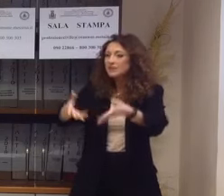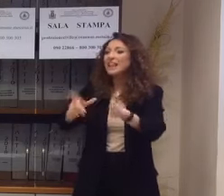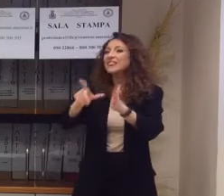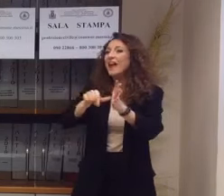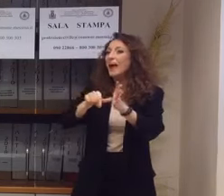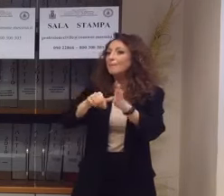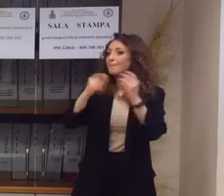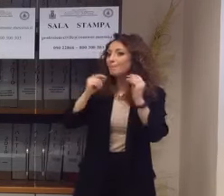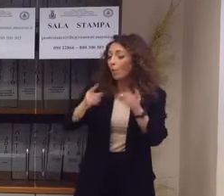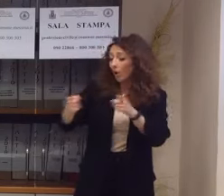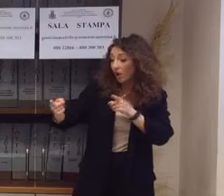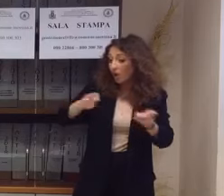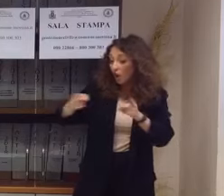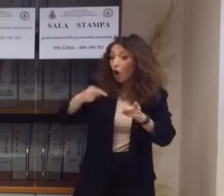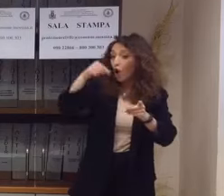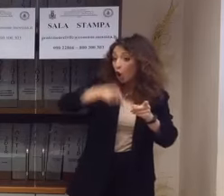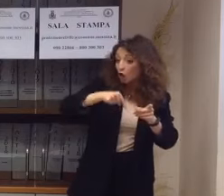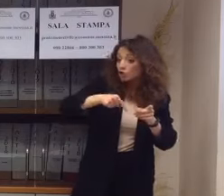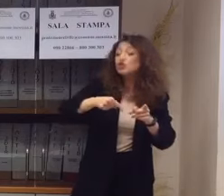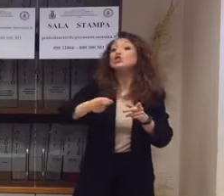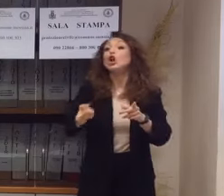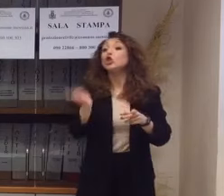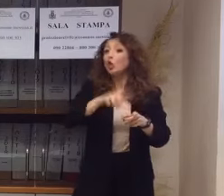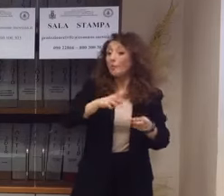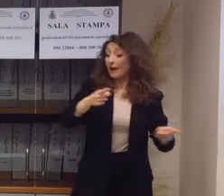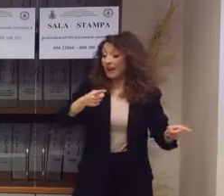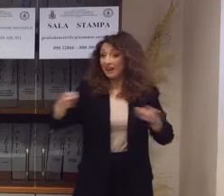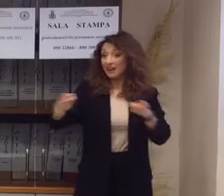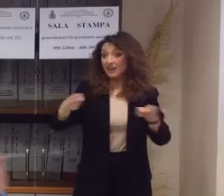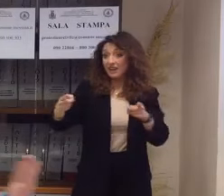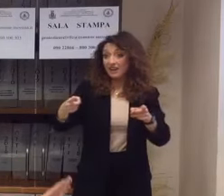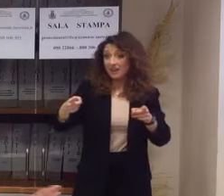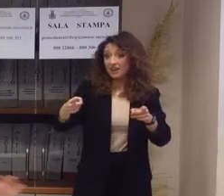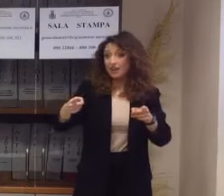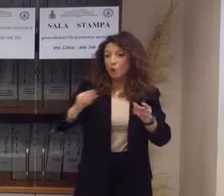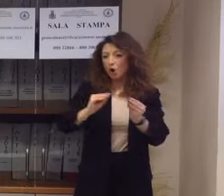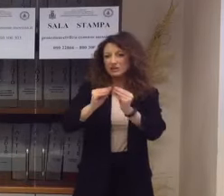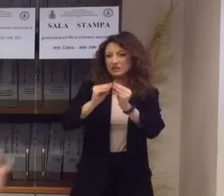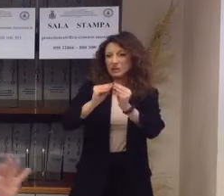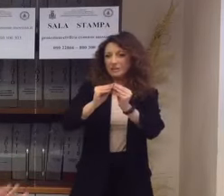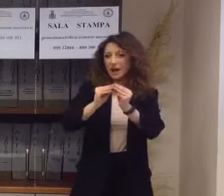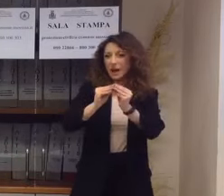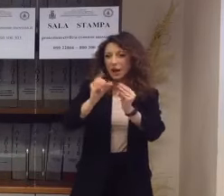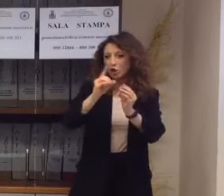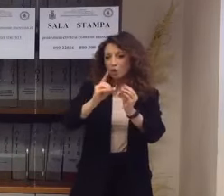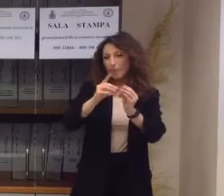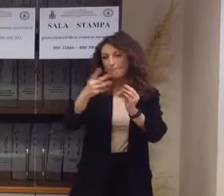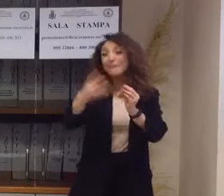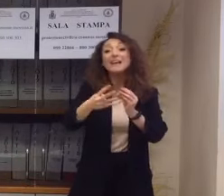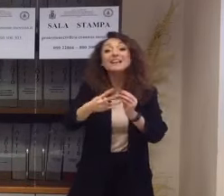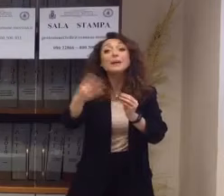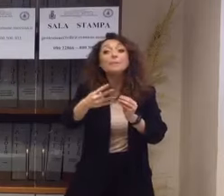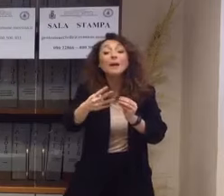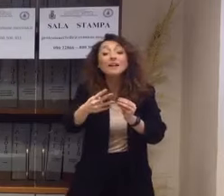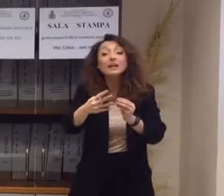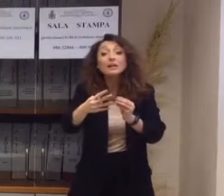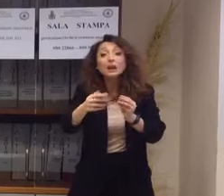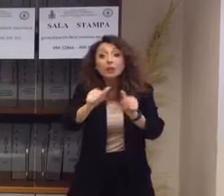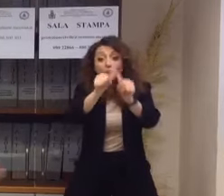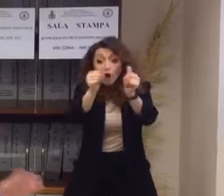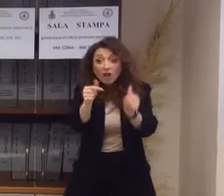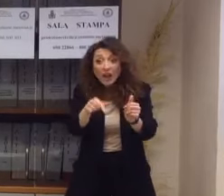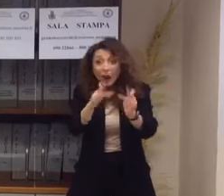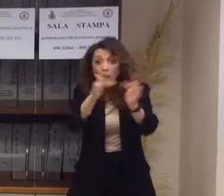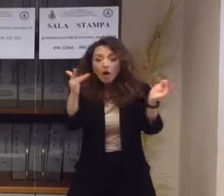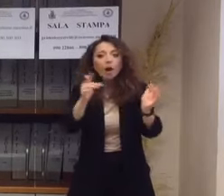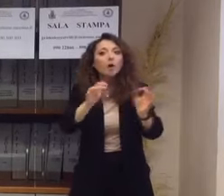rodaggio, sistemazione la domenica e lunedì, martedì basta, martedì per me il modello deve essere perfetto,